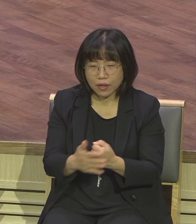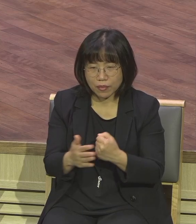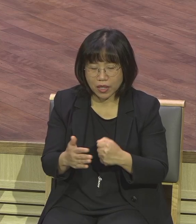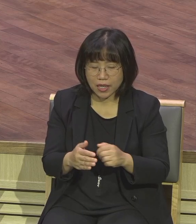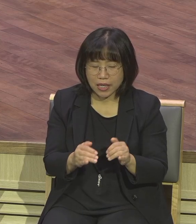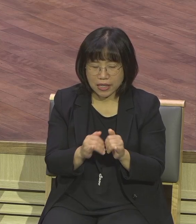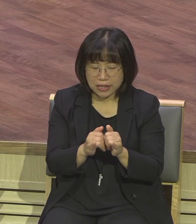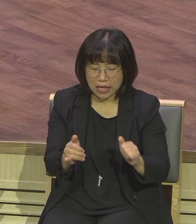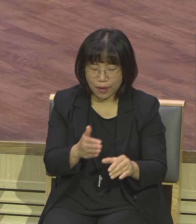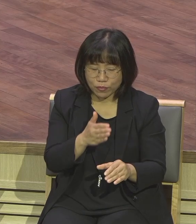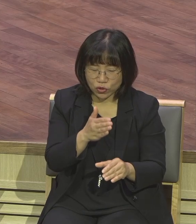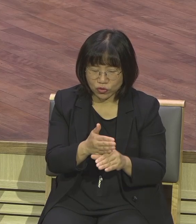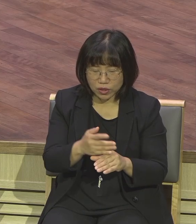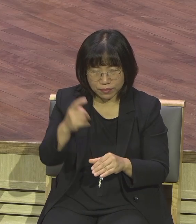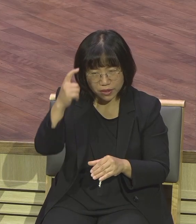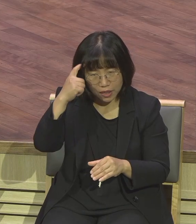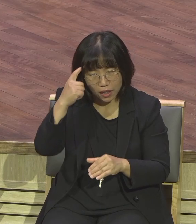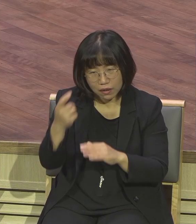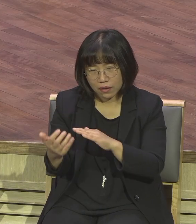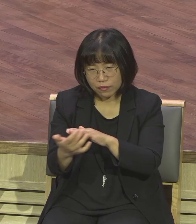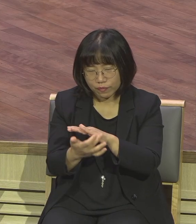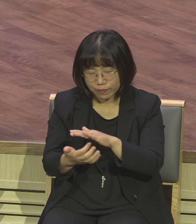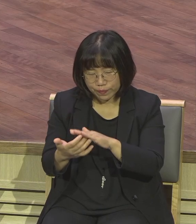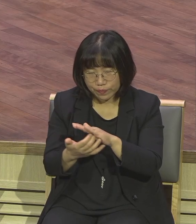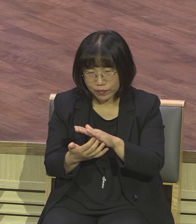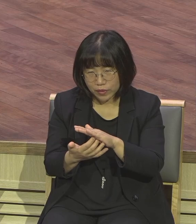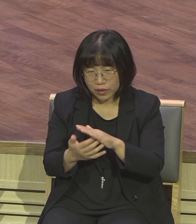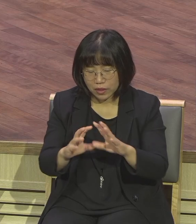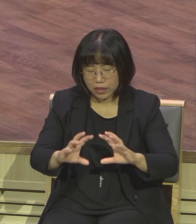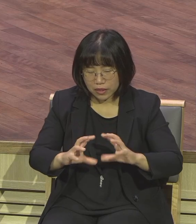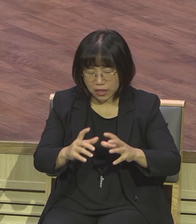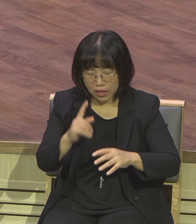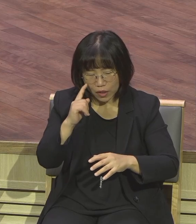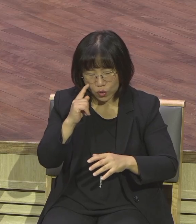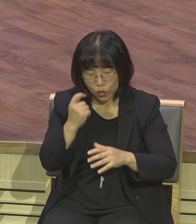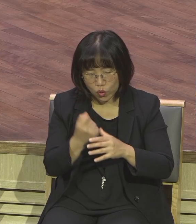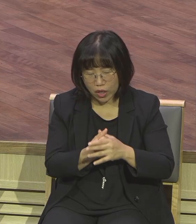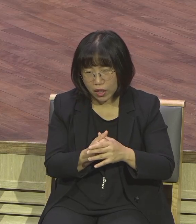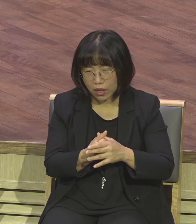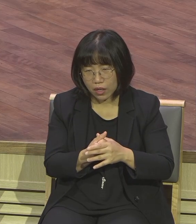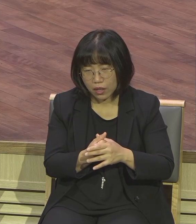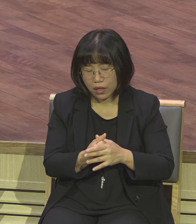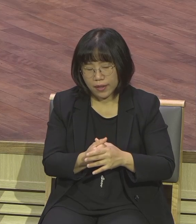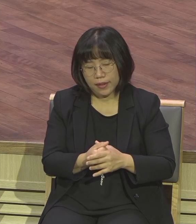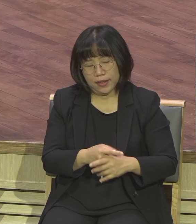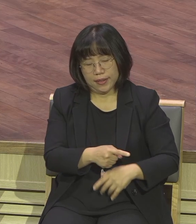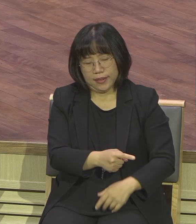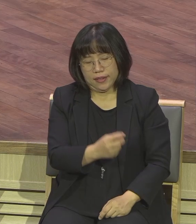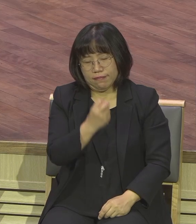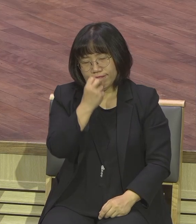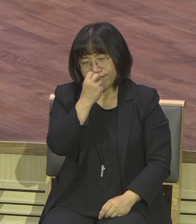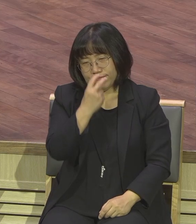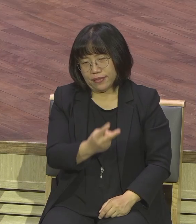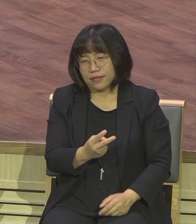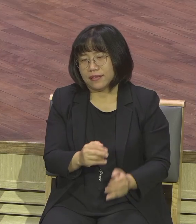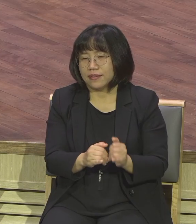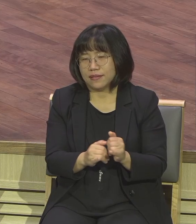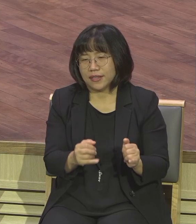거지. 잔머리 굴리고 맨날 세상적인 방법으로 서는 말씀이 없으니까. 냄새가 푹푹 나는 거지. 인간